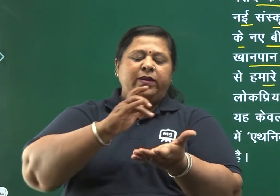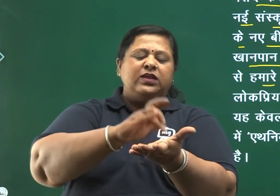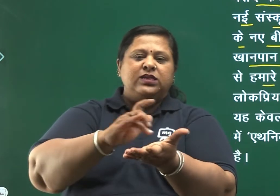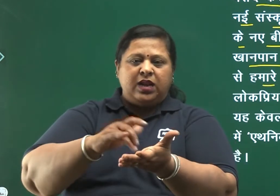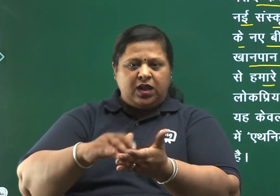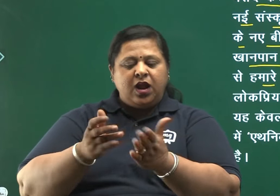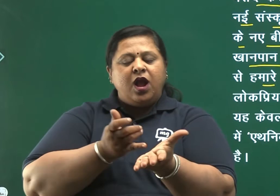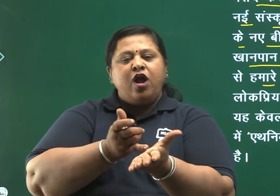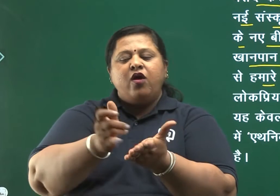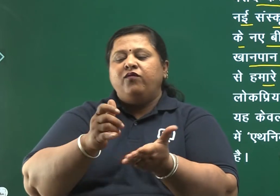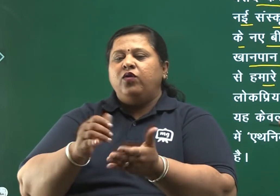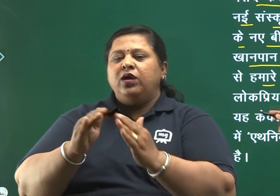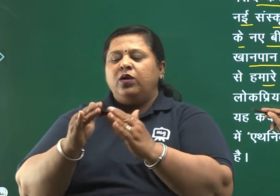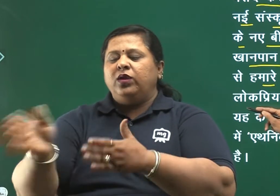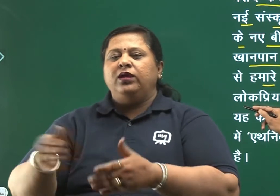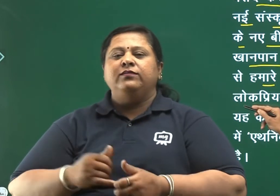स्थानीय व्यंजनों की